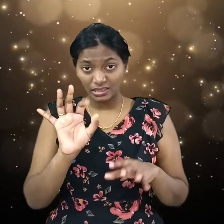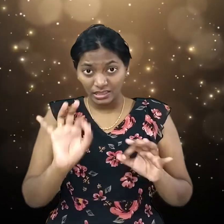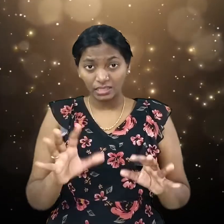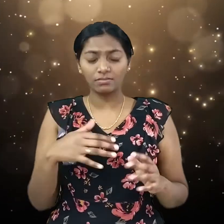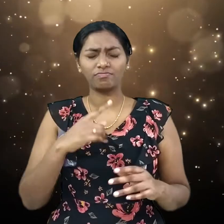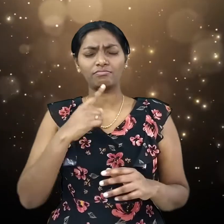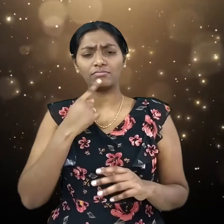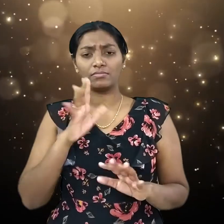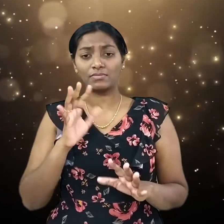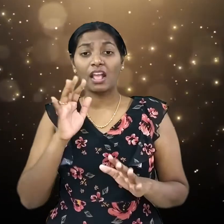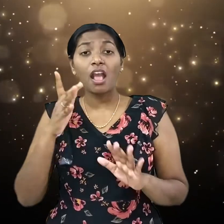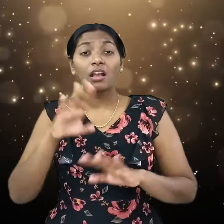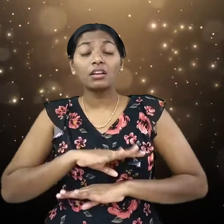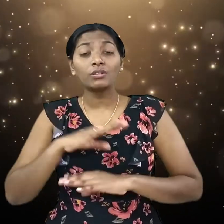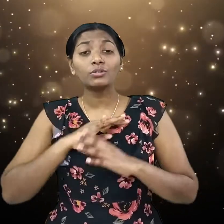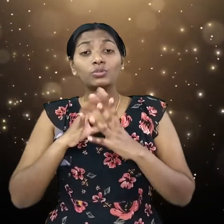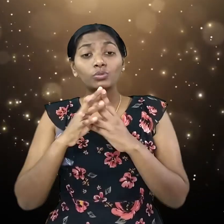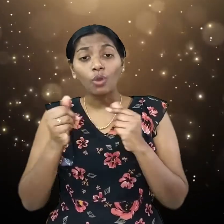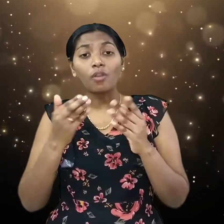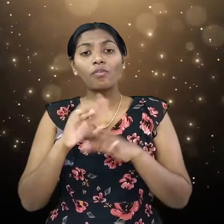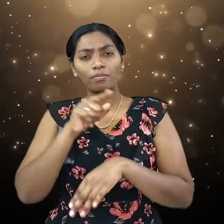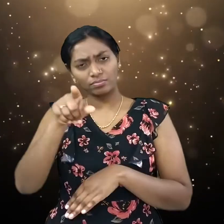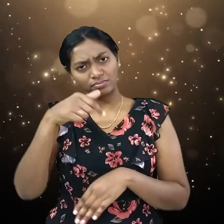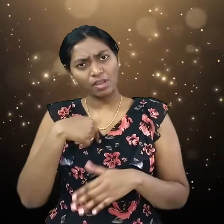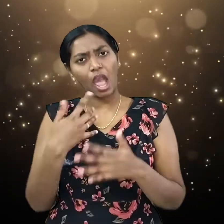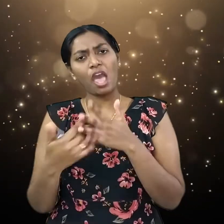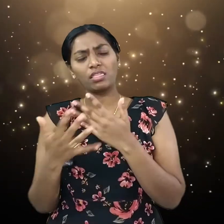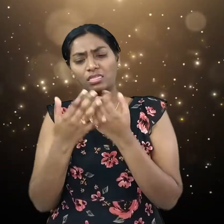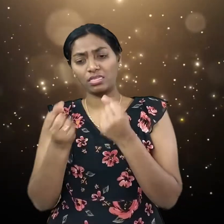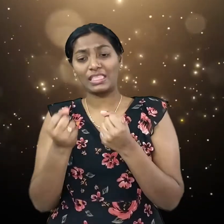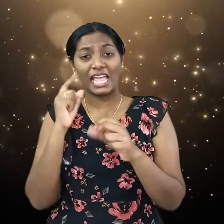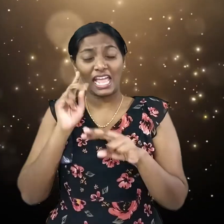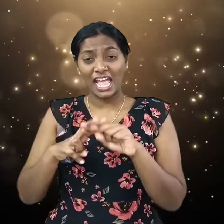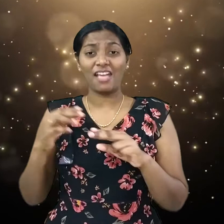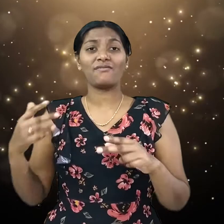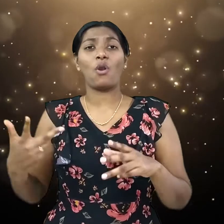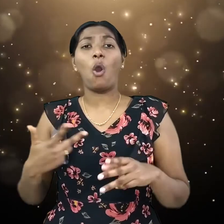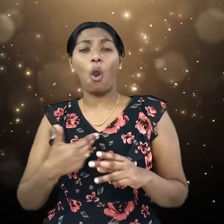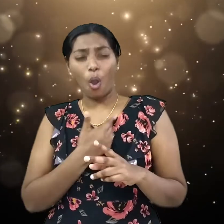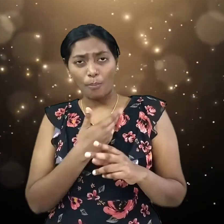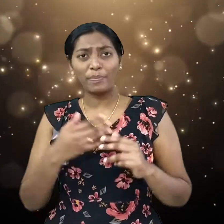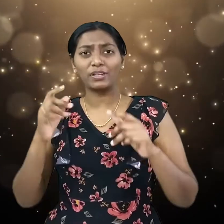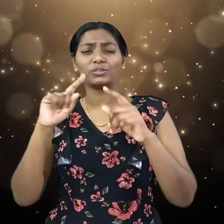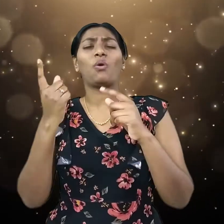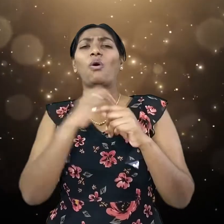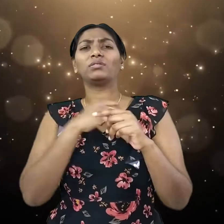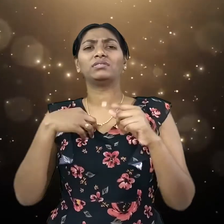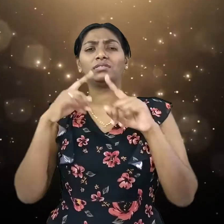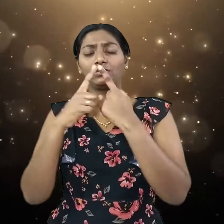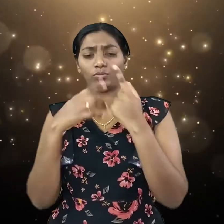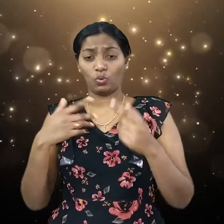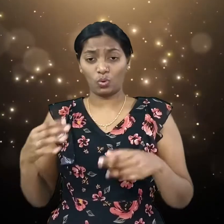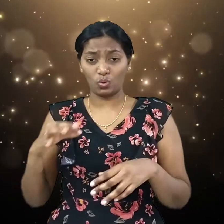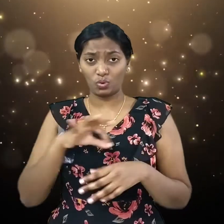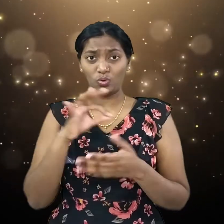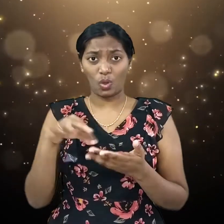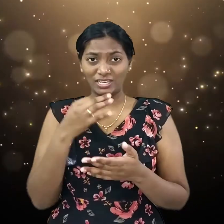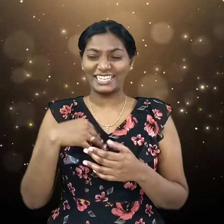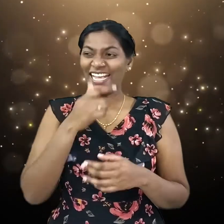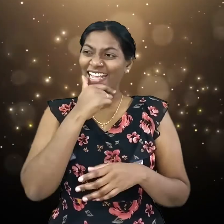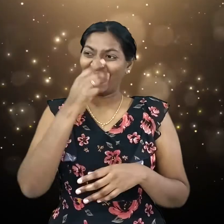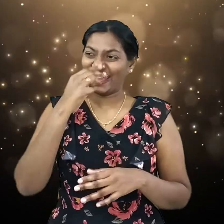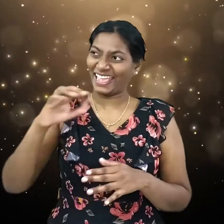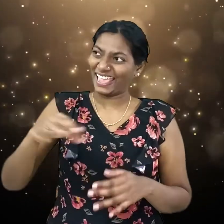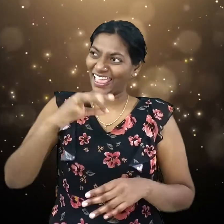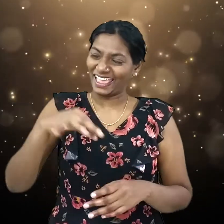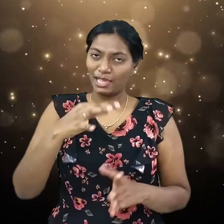हमारे लिए चीज क्या है? गंभीर। क्योंकि समाधान किसके पास है? केवल मेरे और आपके पास। जब ऑपरेशन थिएटर में ऑपरेशन चल रहा है तो जो डॉक्टर सीनियर डॉक्टर